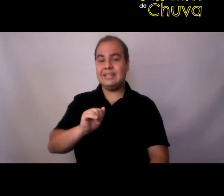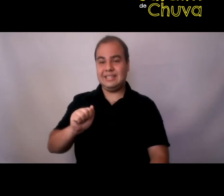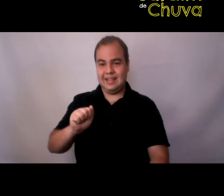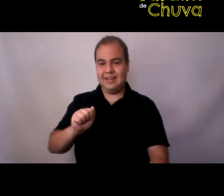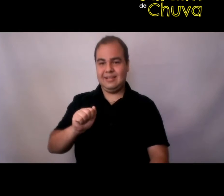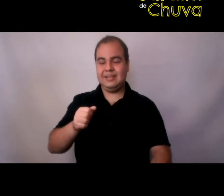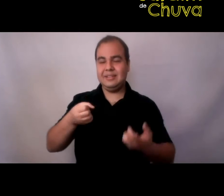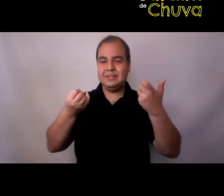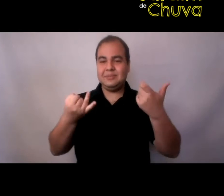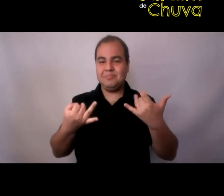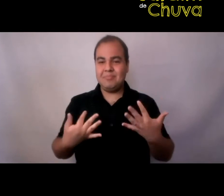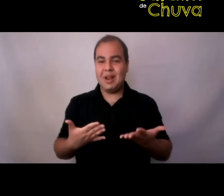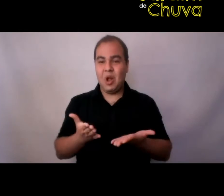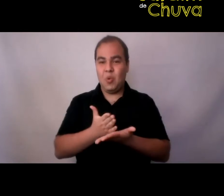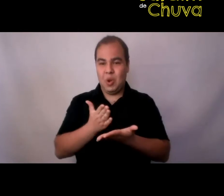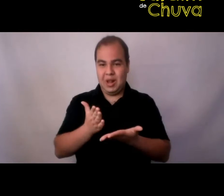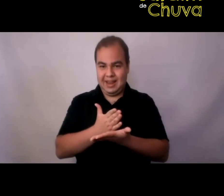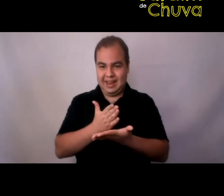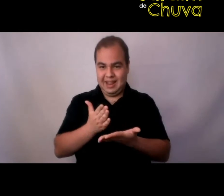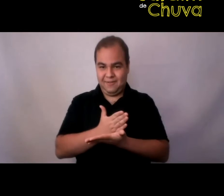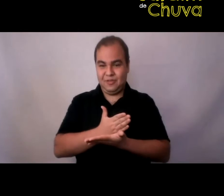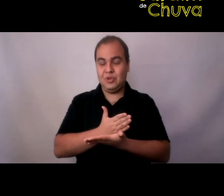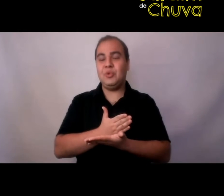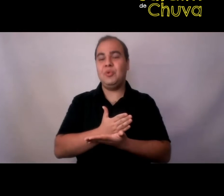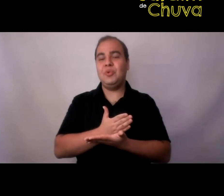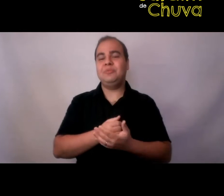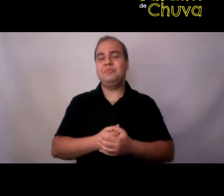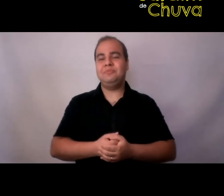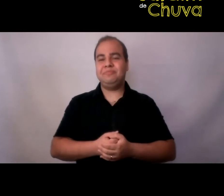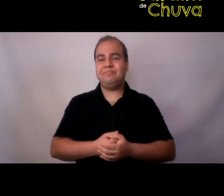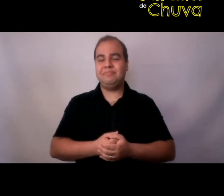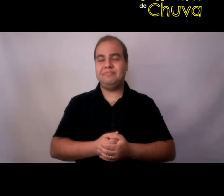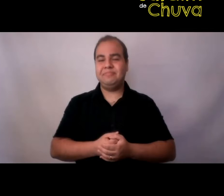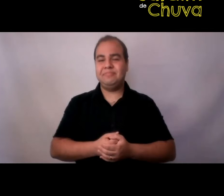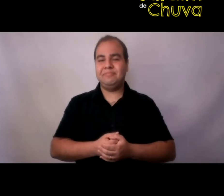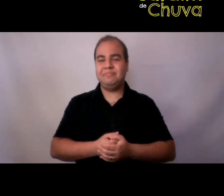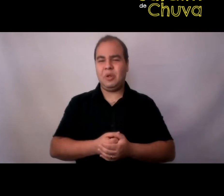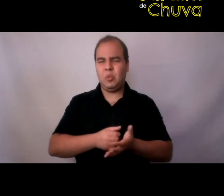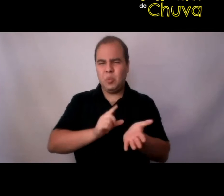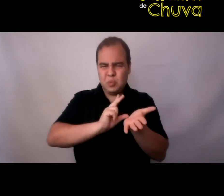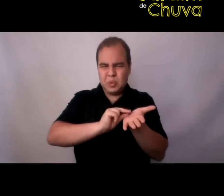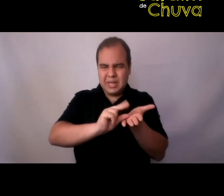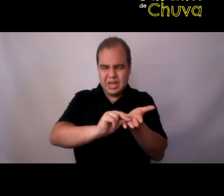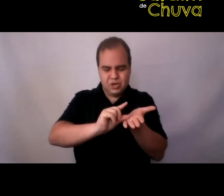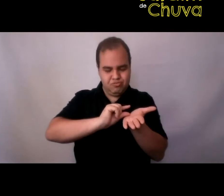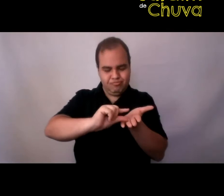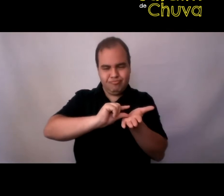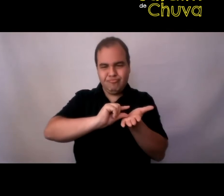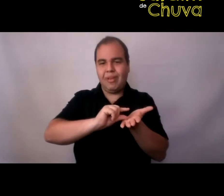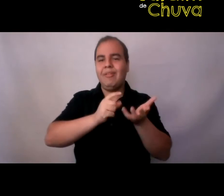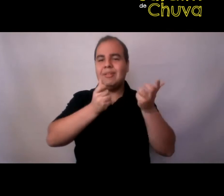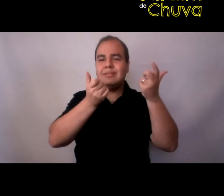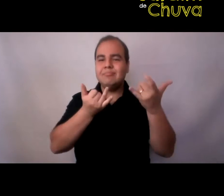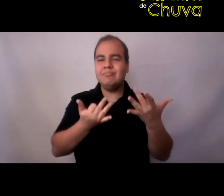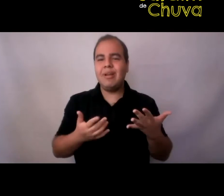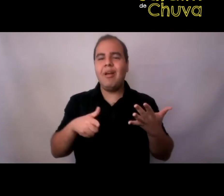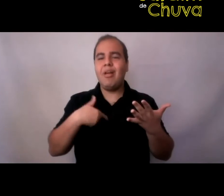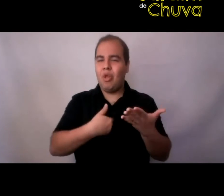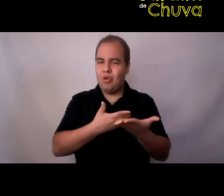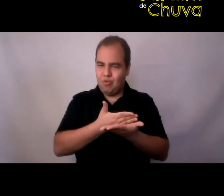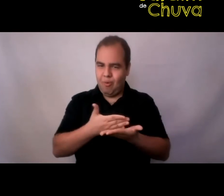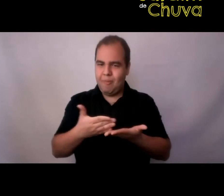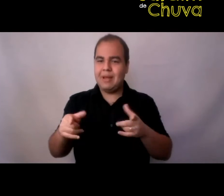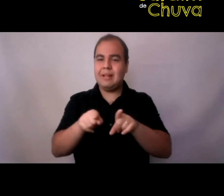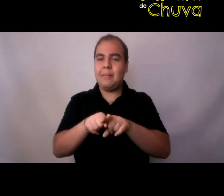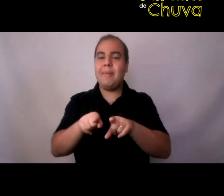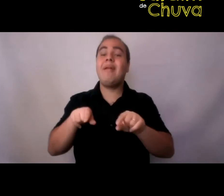menciona um trecho de livro do Siddhartha, do Hermann Hesse, que a gente começa por aí. Então, quem me ensinou